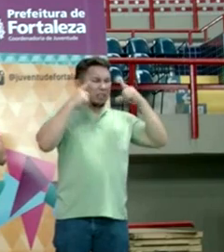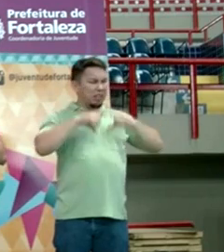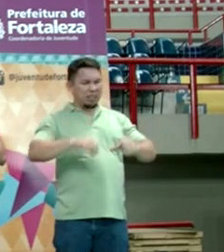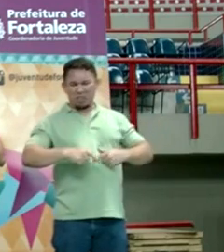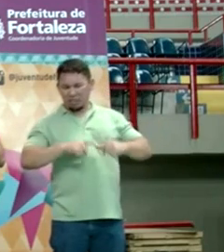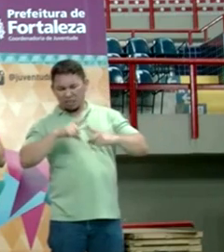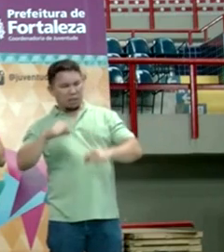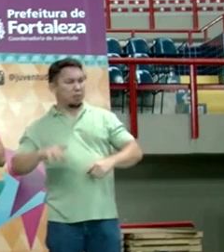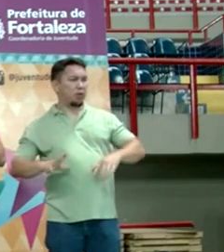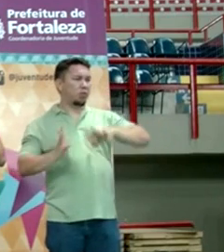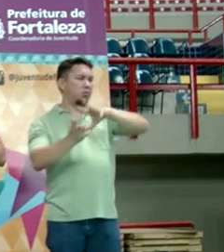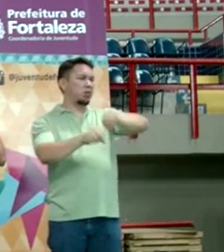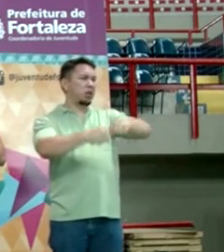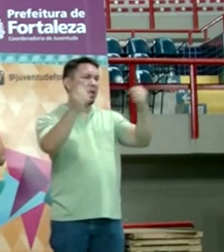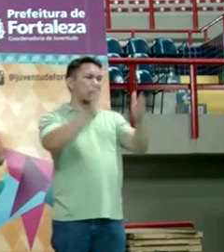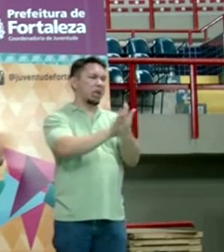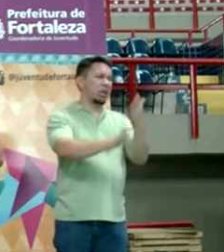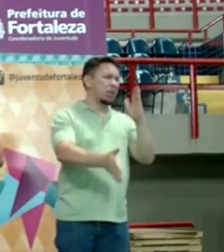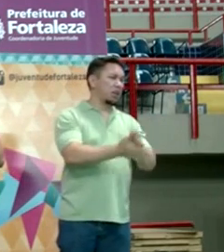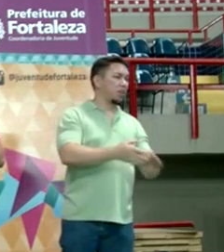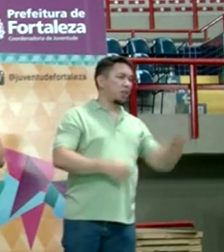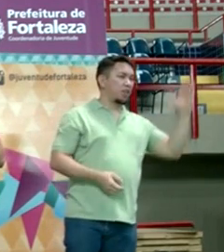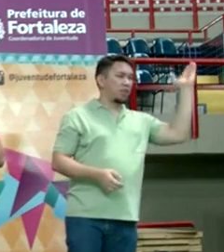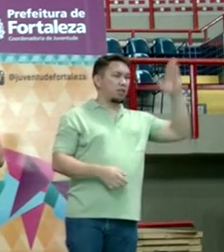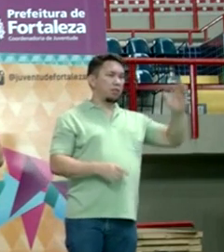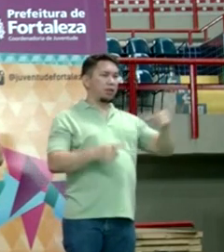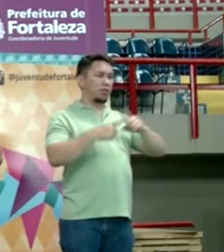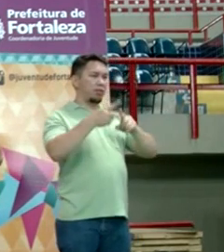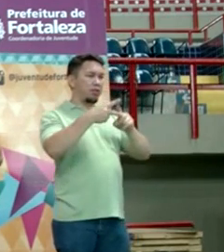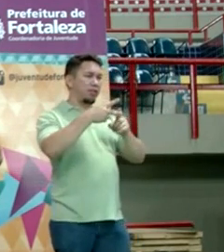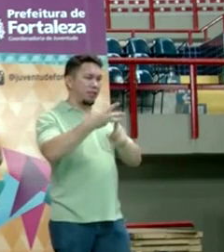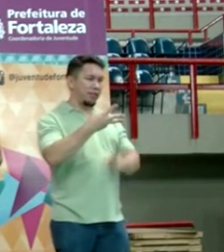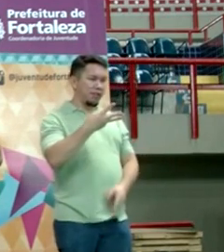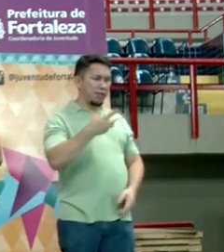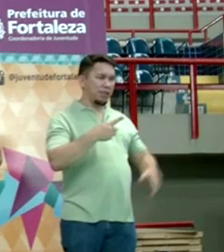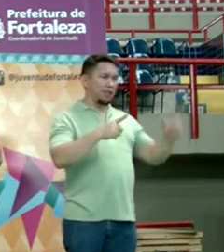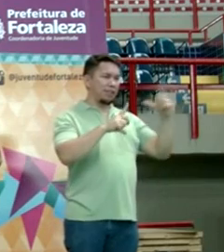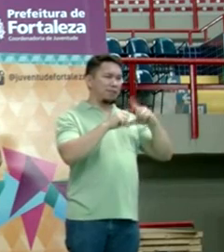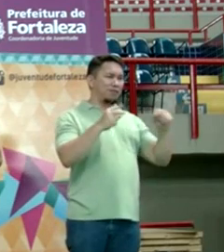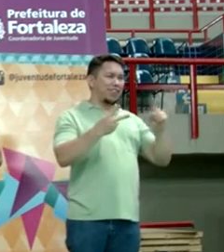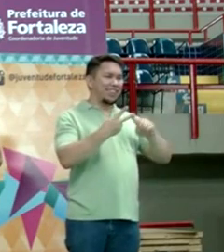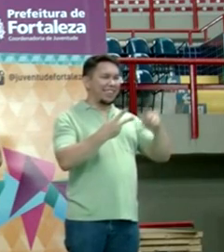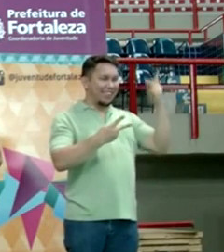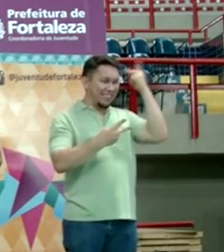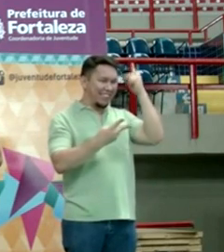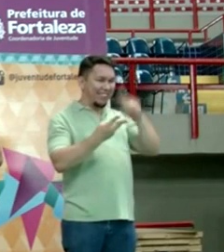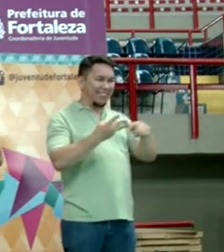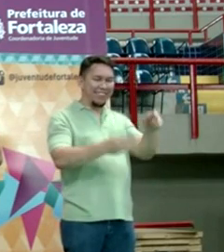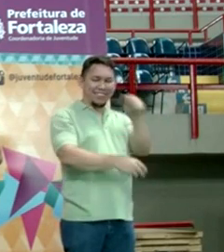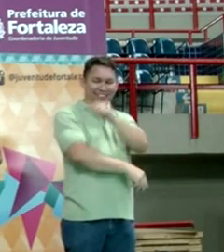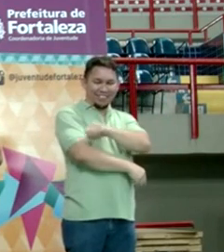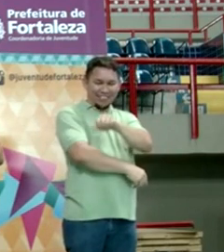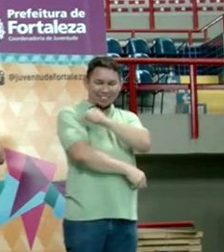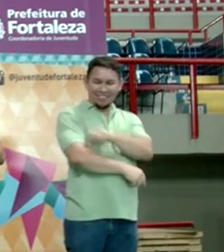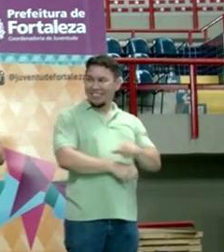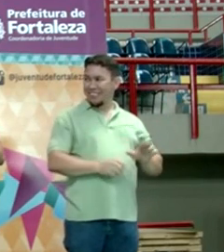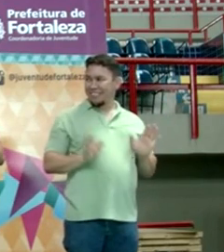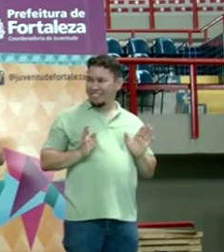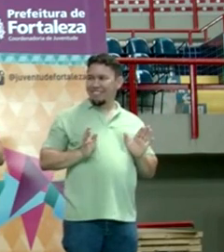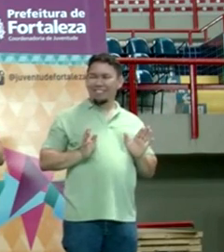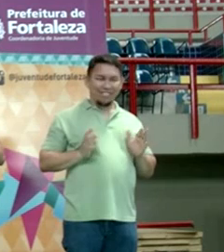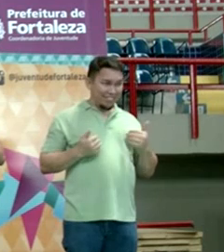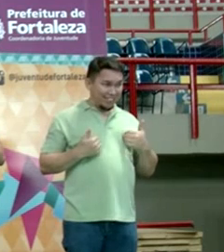a China, meu irmão, o mundo ia se acabar. O Brasil ia levar 3 bombas, Brasília, São Paulo e Rio. Quer dizer,